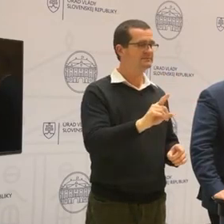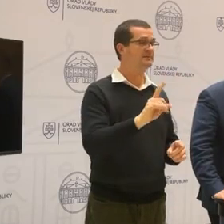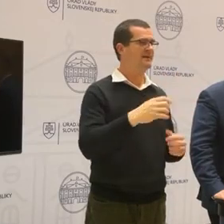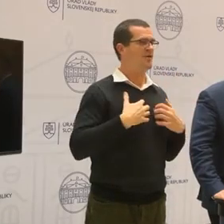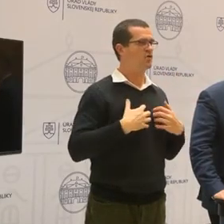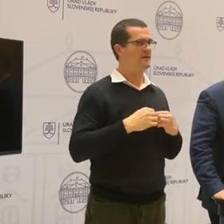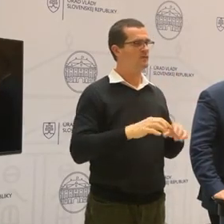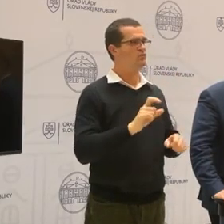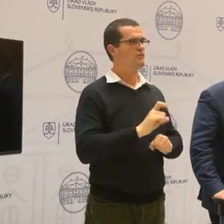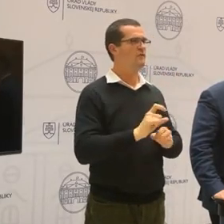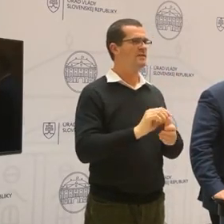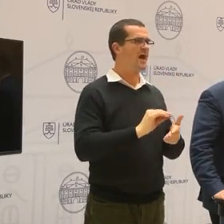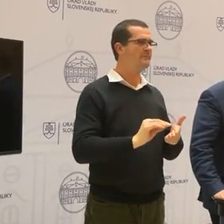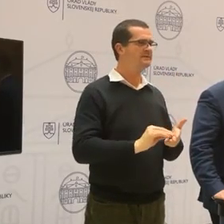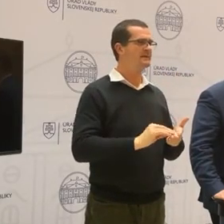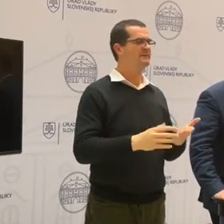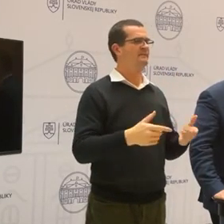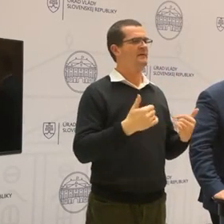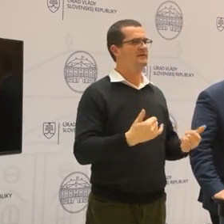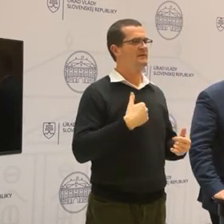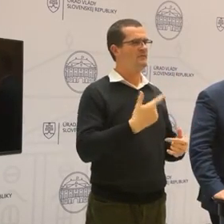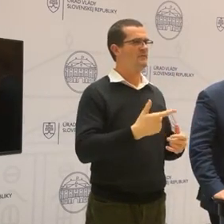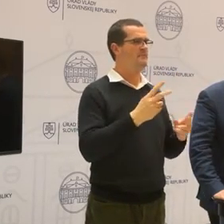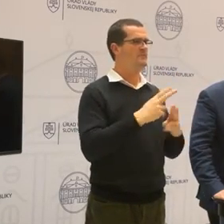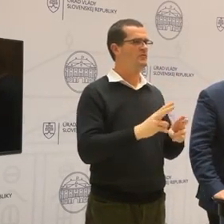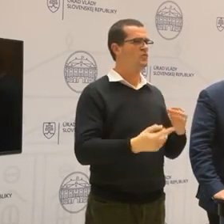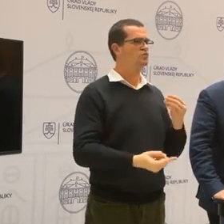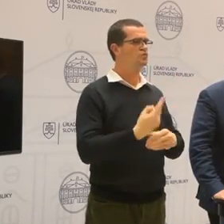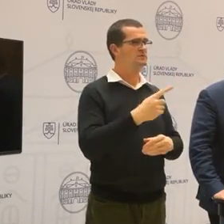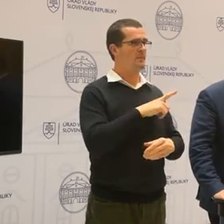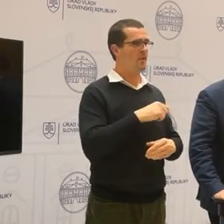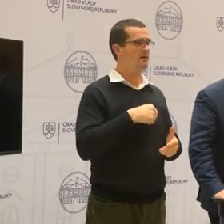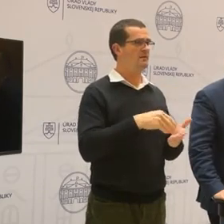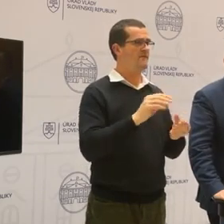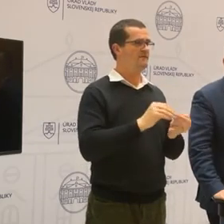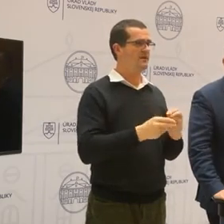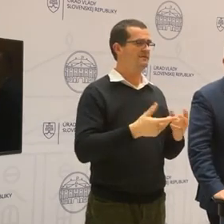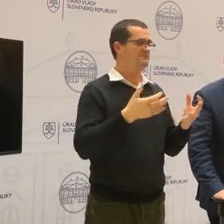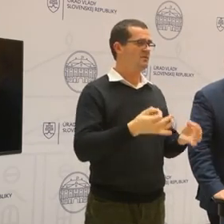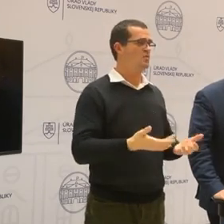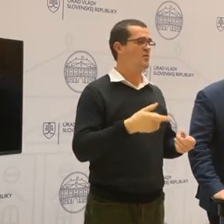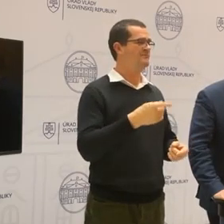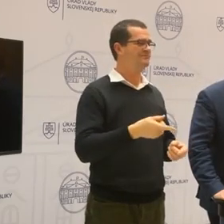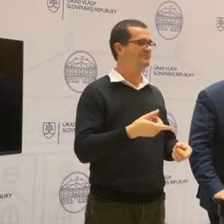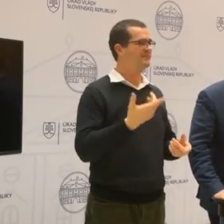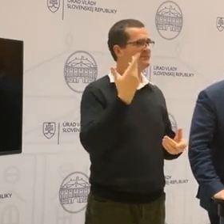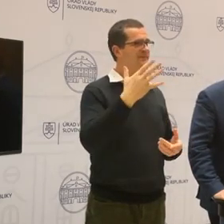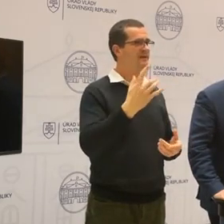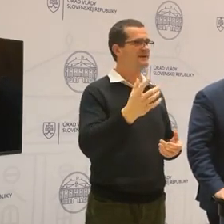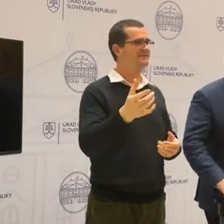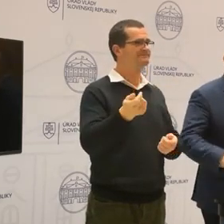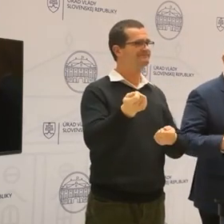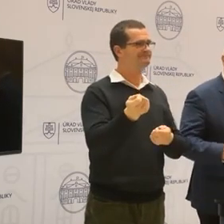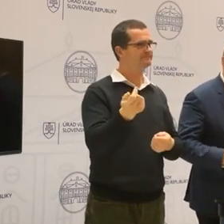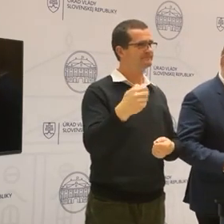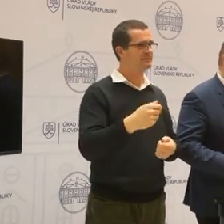pandémie, aj z dôvodu administratívnych, teraz by som povedal, kapacít cudzineckej polície a ďalších vecí, jednoducho ich sem nevedia